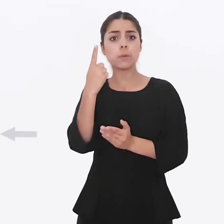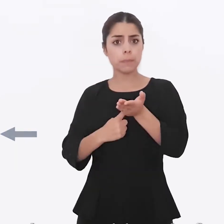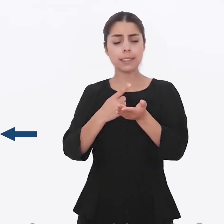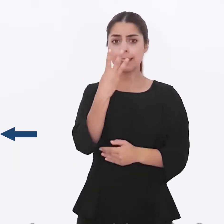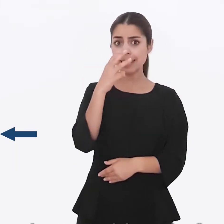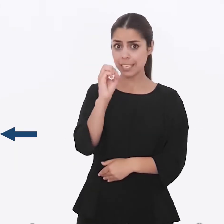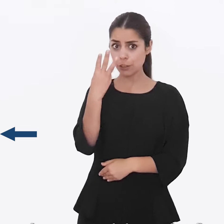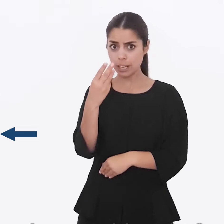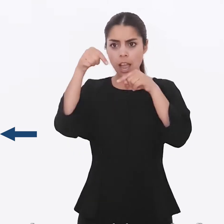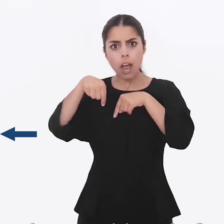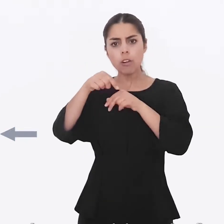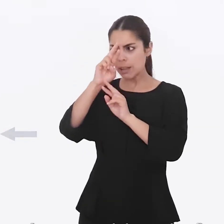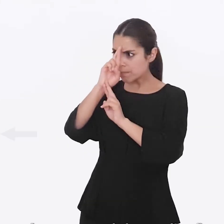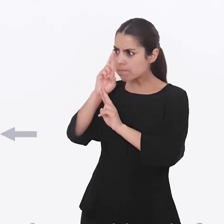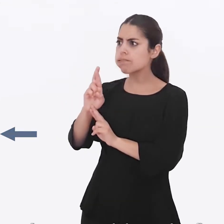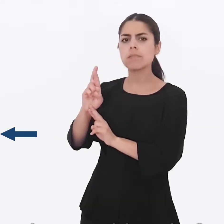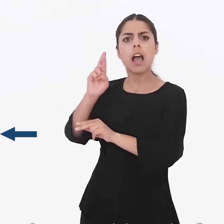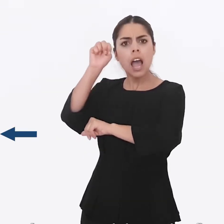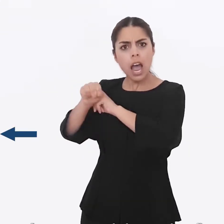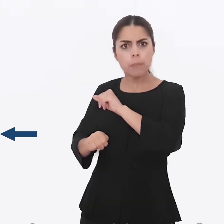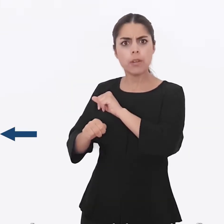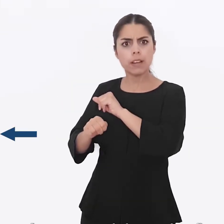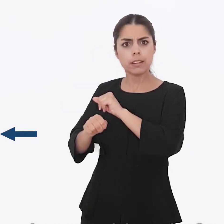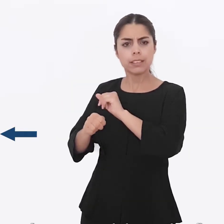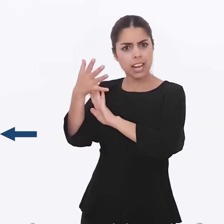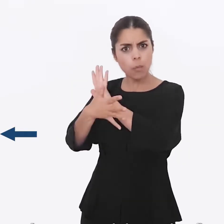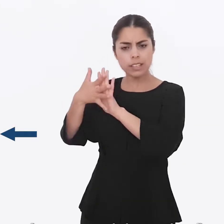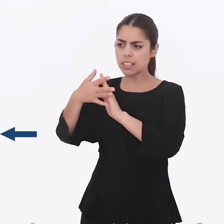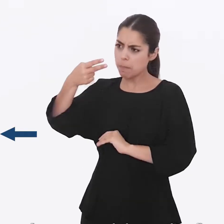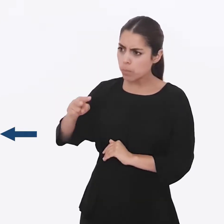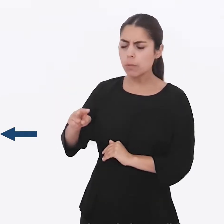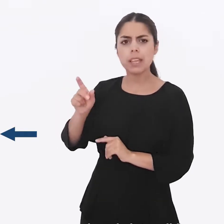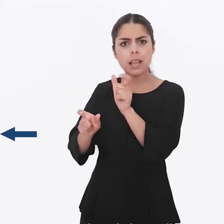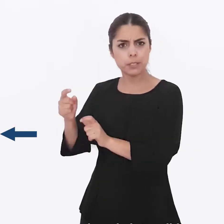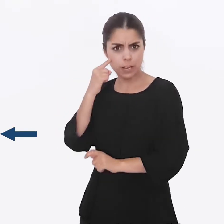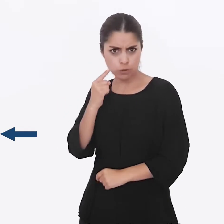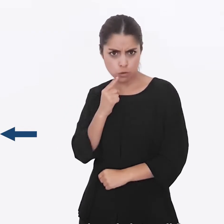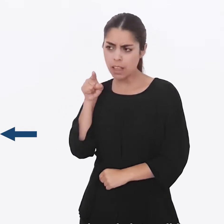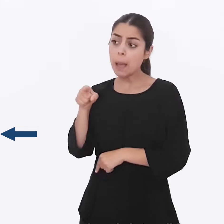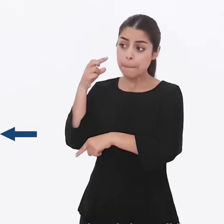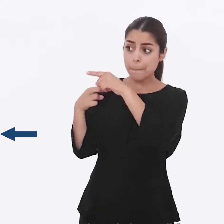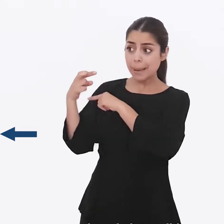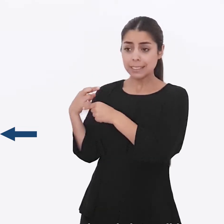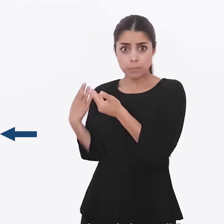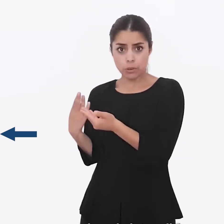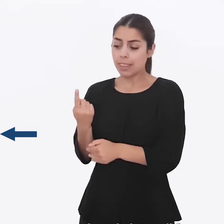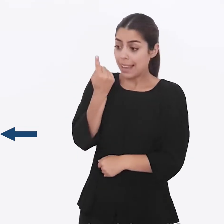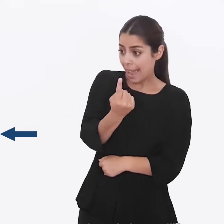y ahora reconoce la lengua de señas como lengua oficial de las personas sordas y su patrimonio intangible en tanto individuos